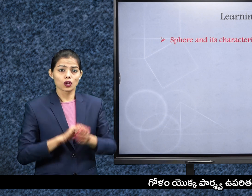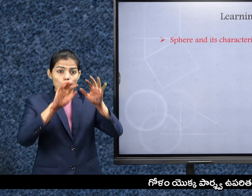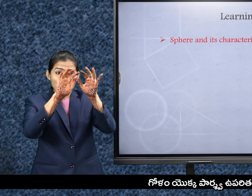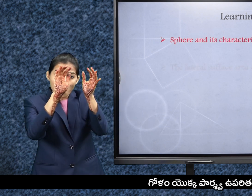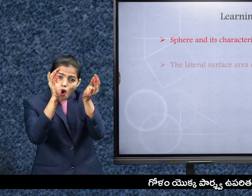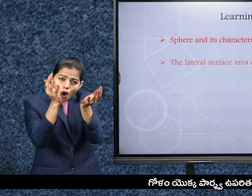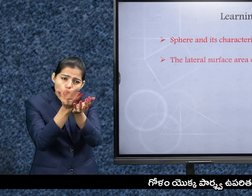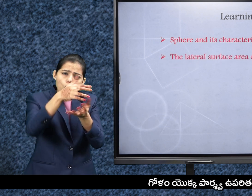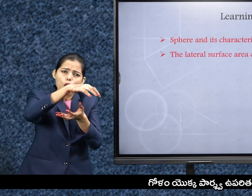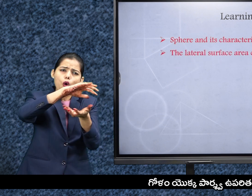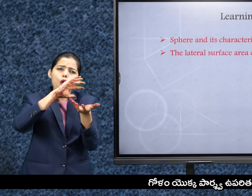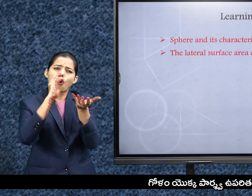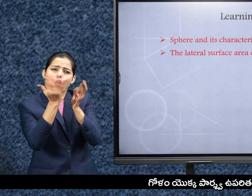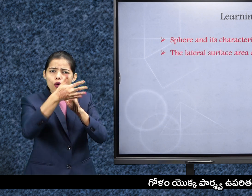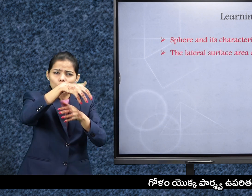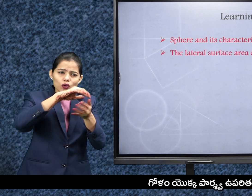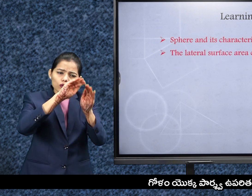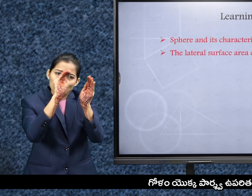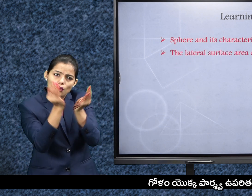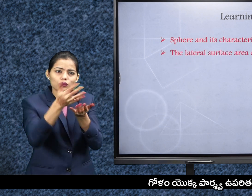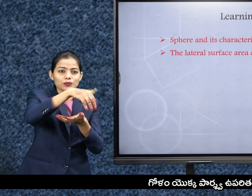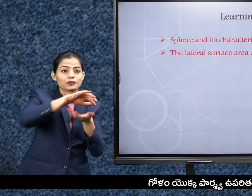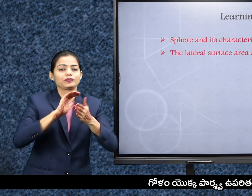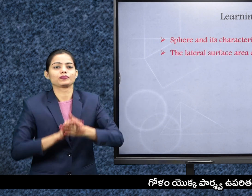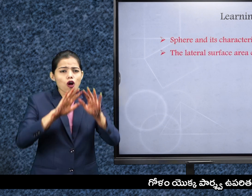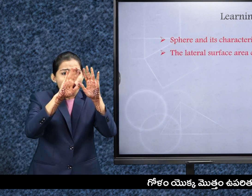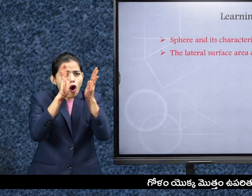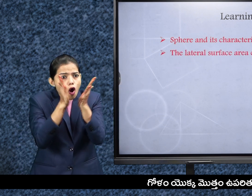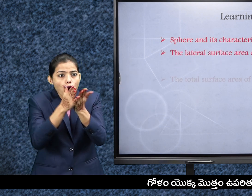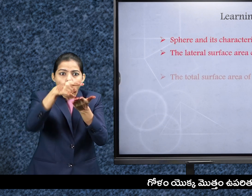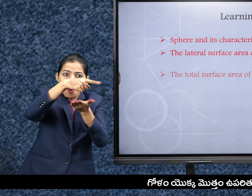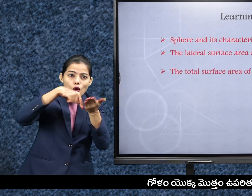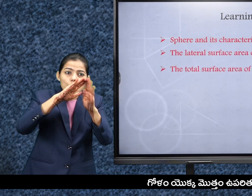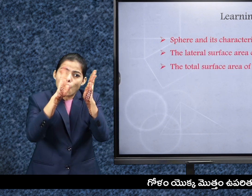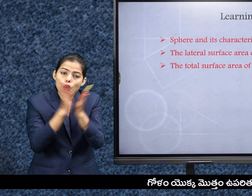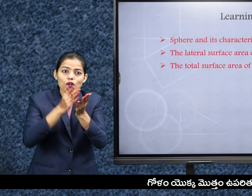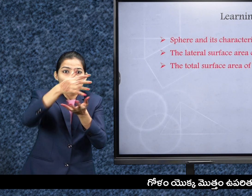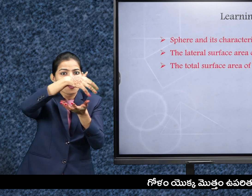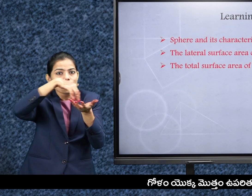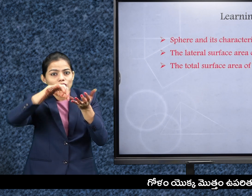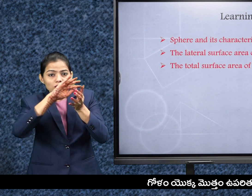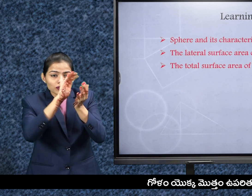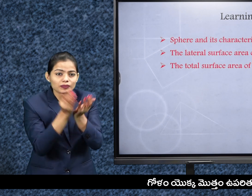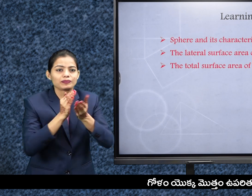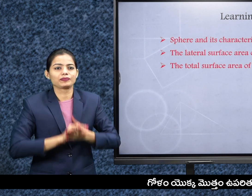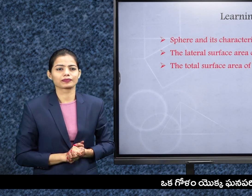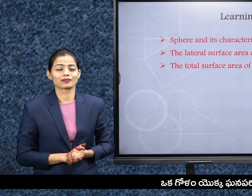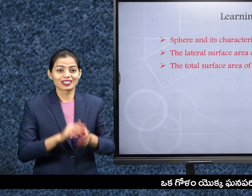గోళం యొక్క పార్శ్వ ఉపరితల వైశాల్యం, గోళం యొక్క మొత్తం ఉపరితల వైశాల్యం మరియు ఒక